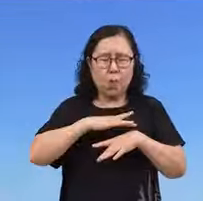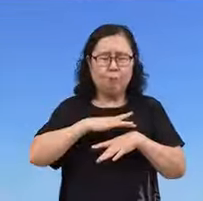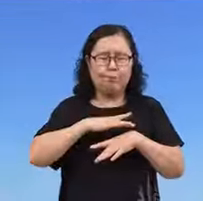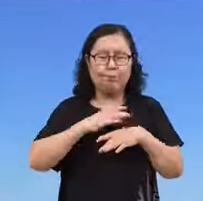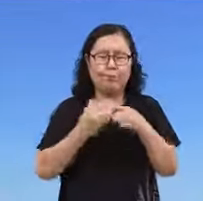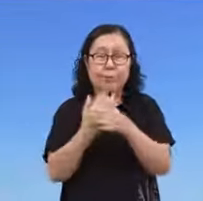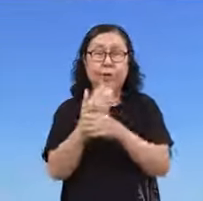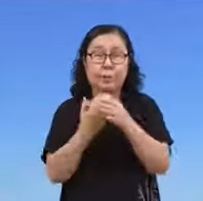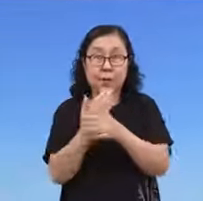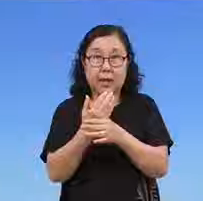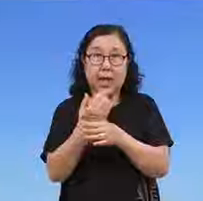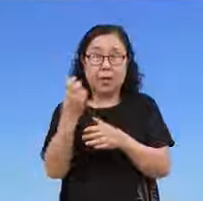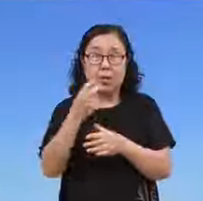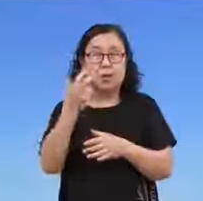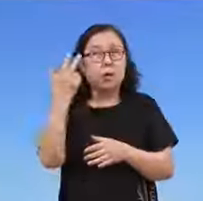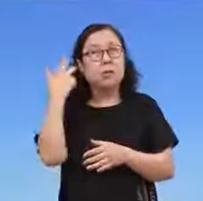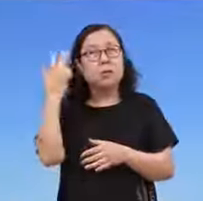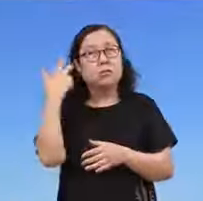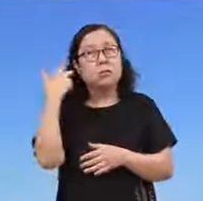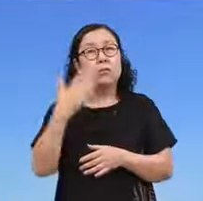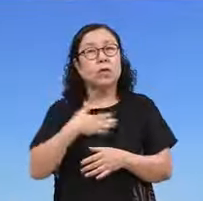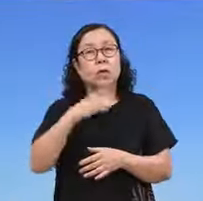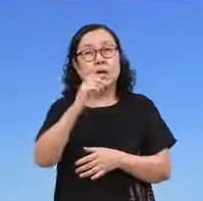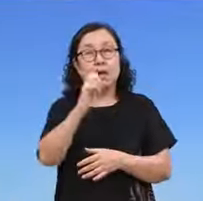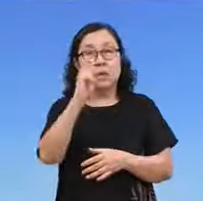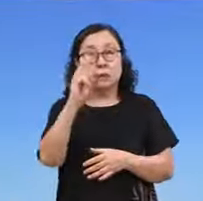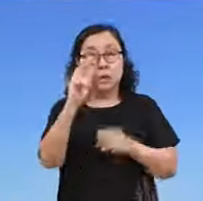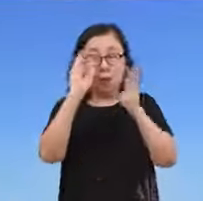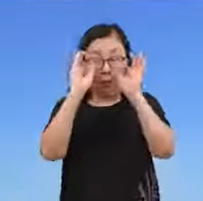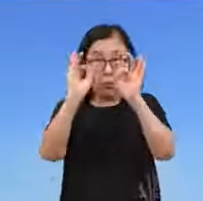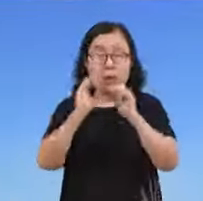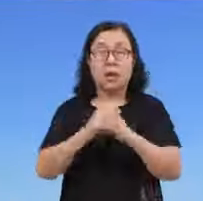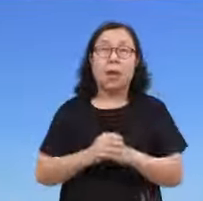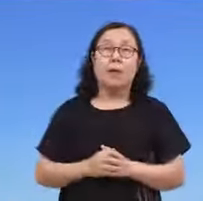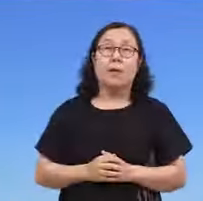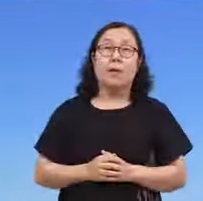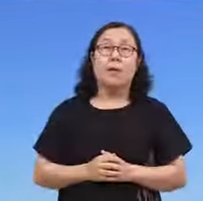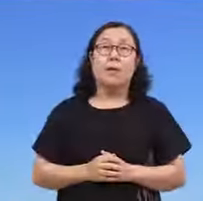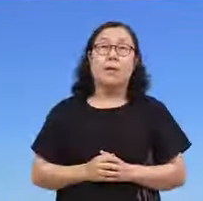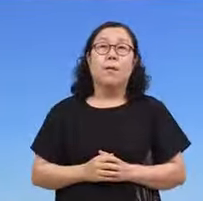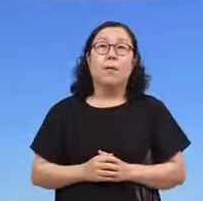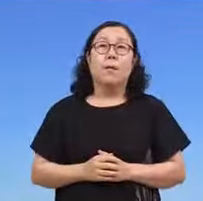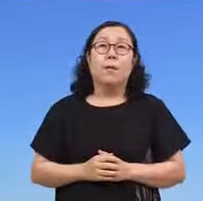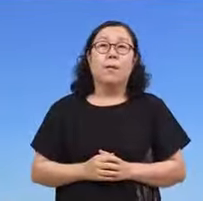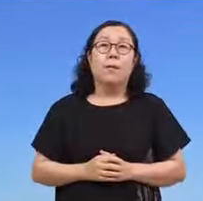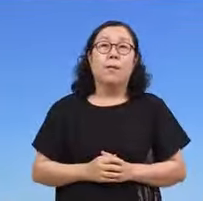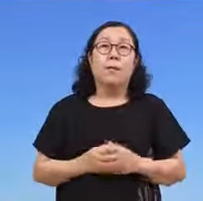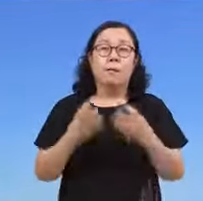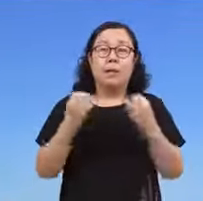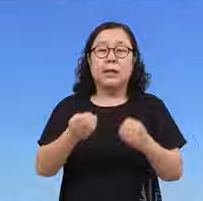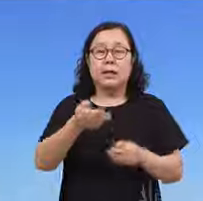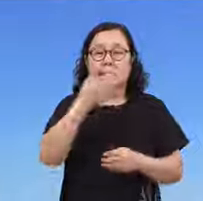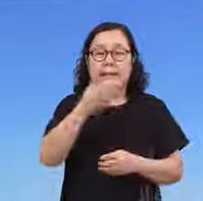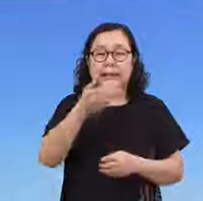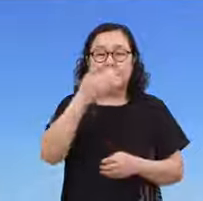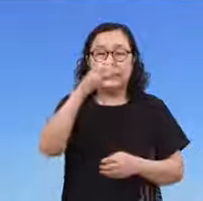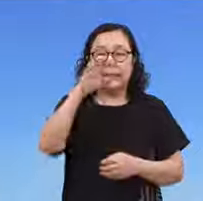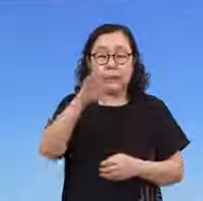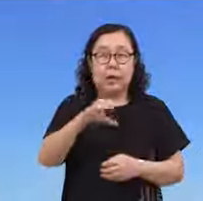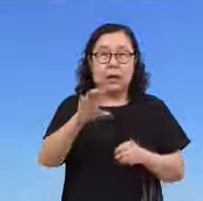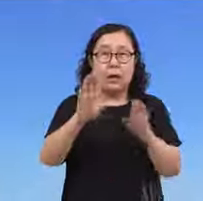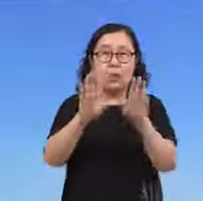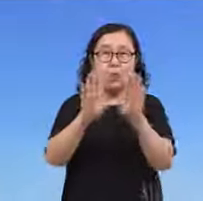잘 알고 있고요. 또 지난주에도 제가 텔레비전을 보다가 보니까 너무 많은 지금